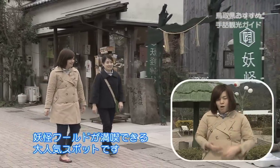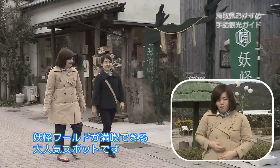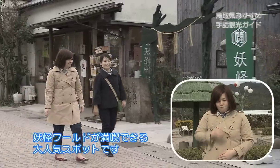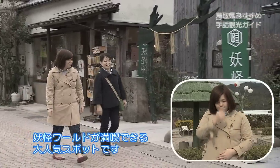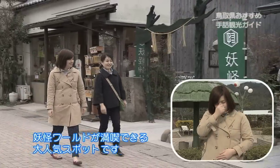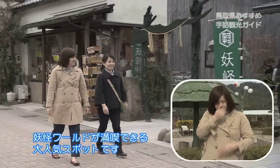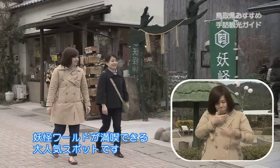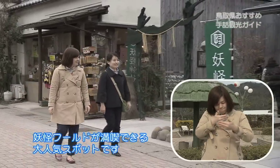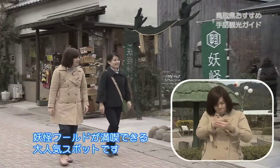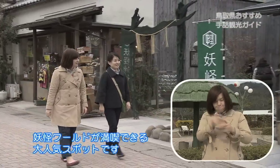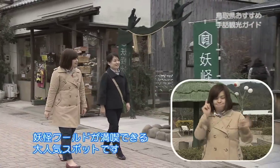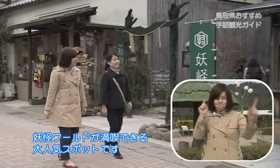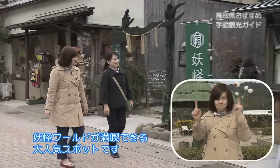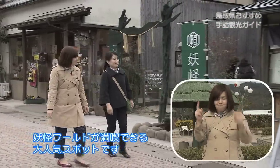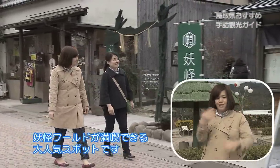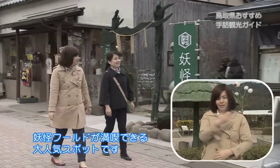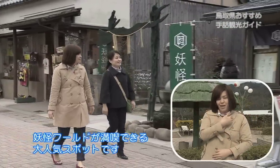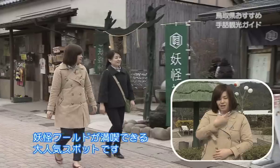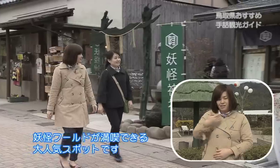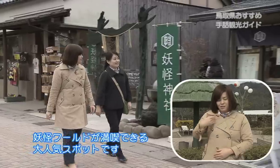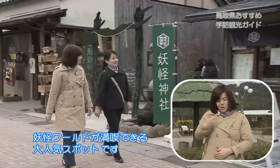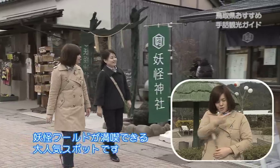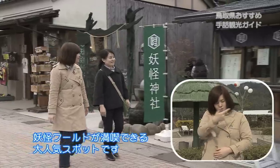ワールドが満喫できる